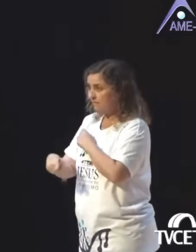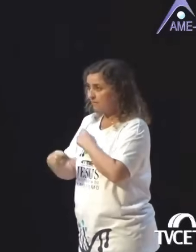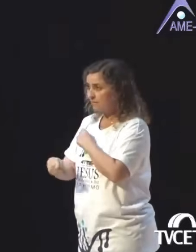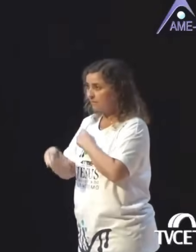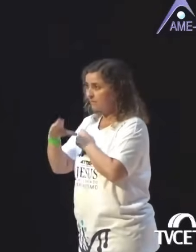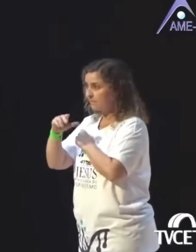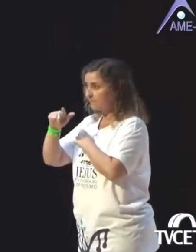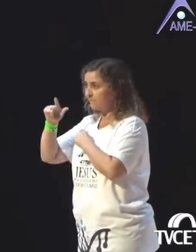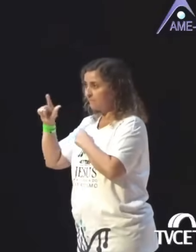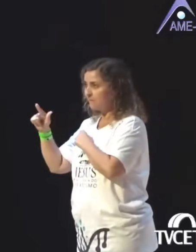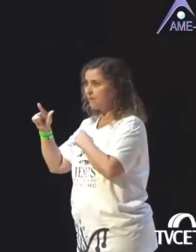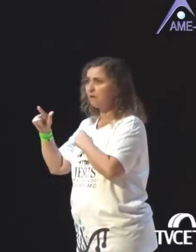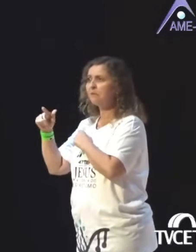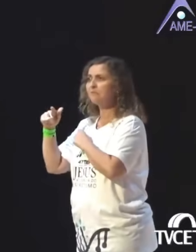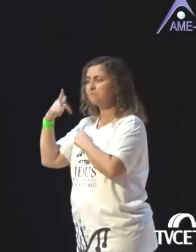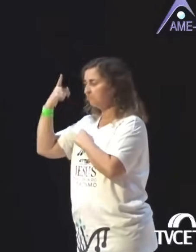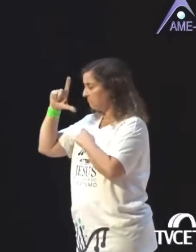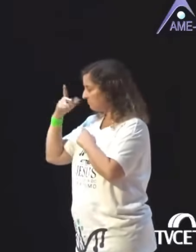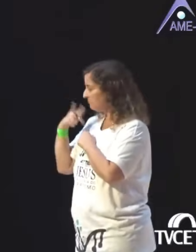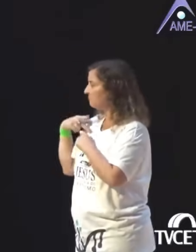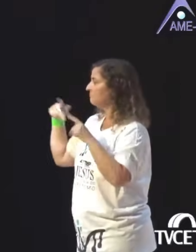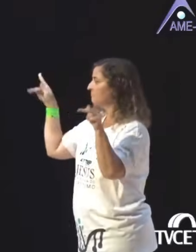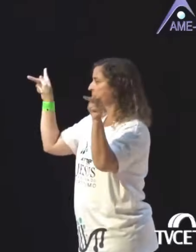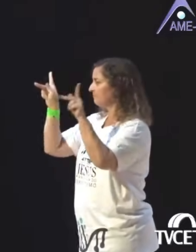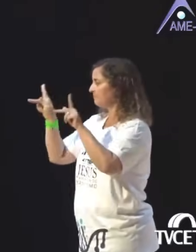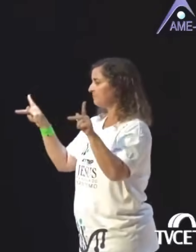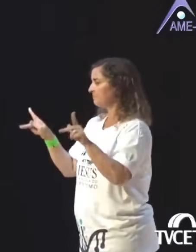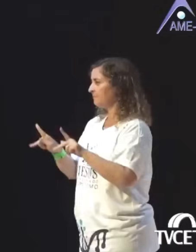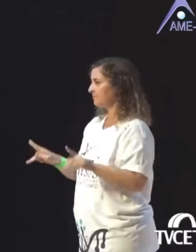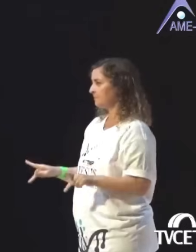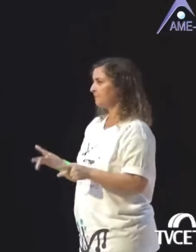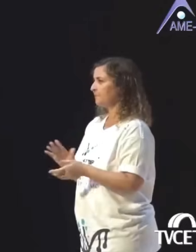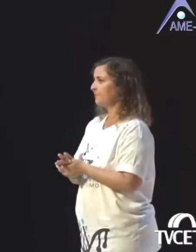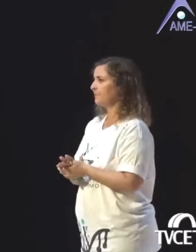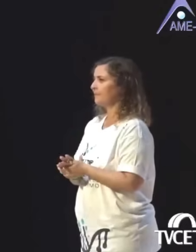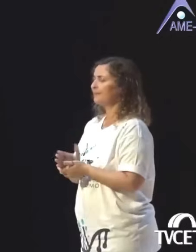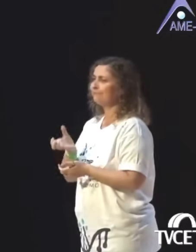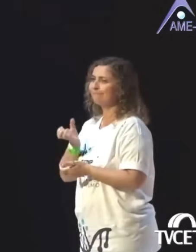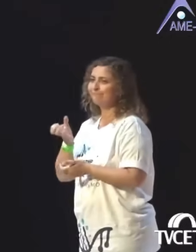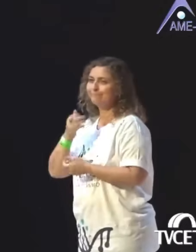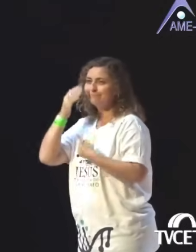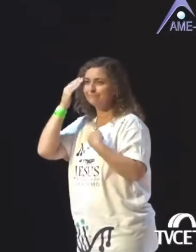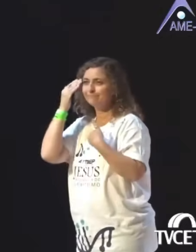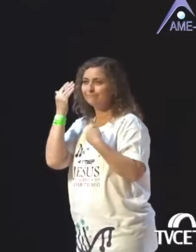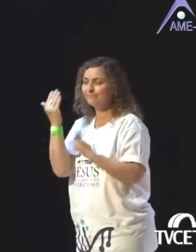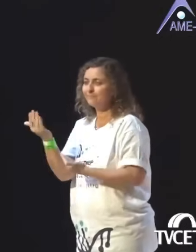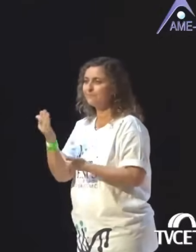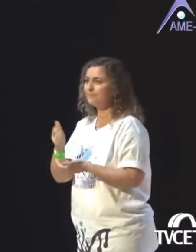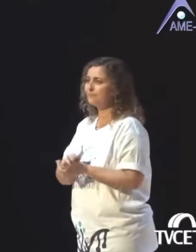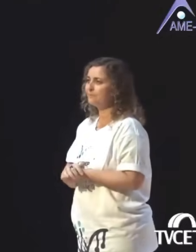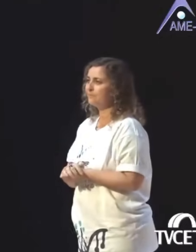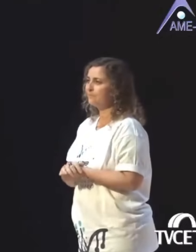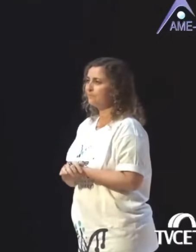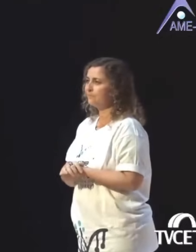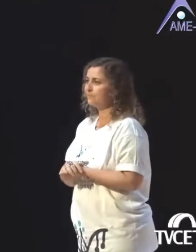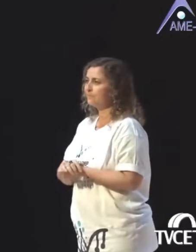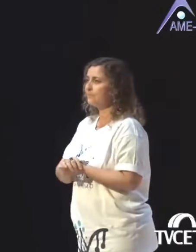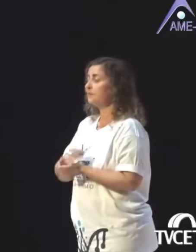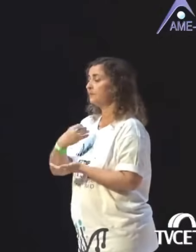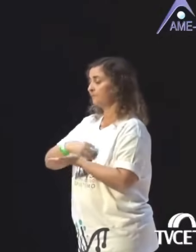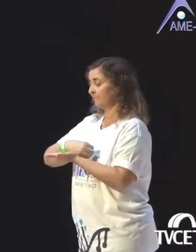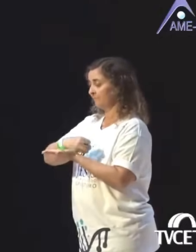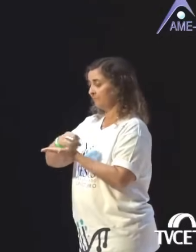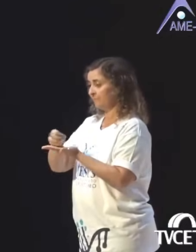chamado carnaval da Paz quero agradecer a Federação